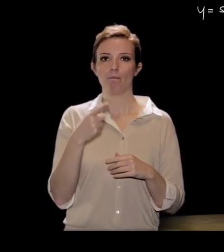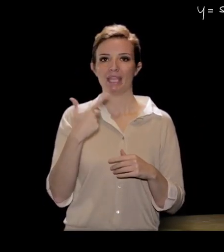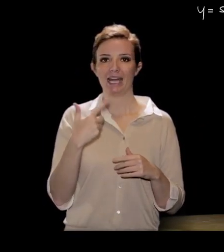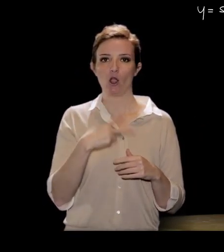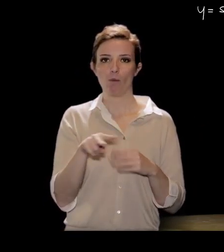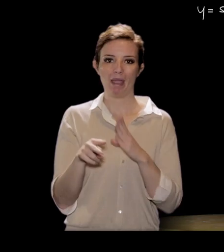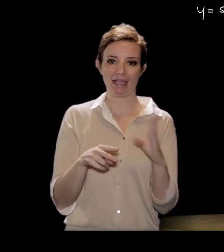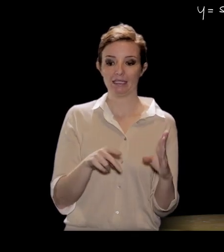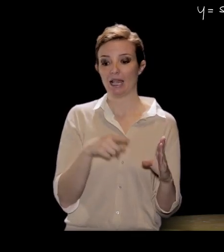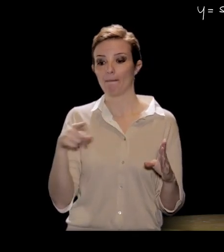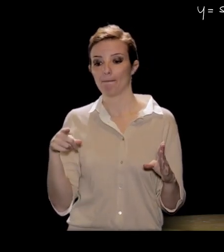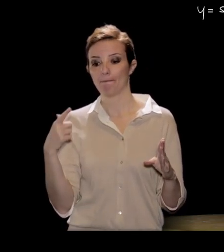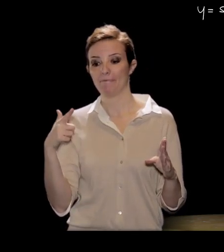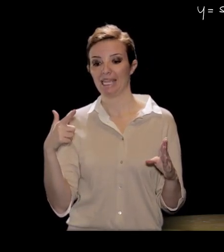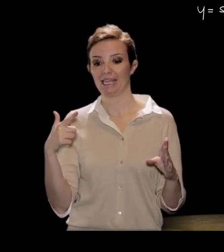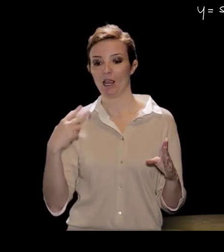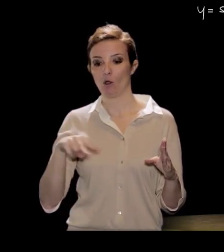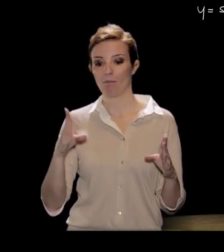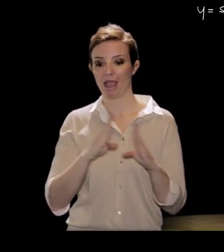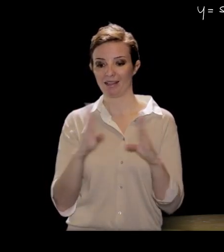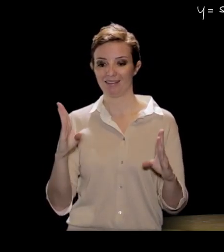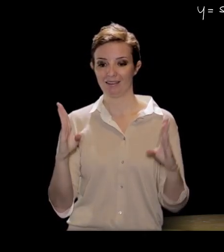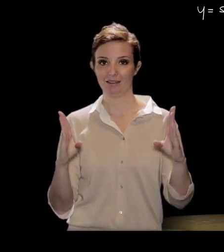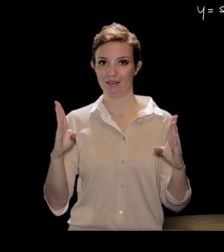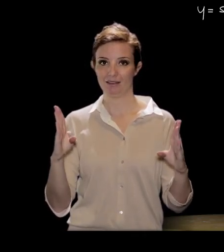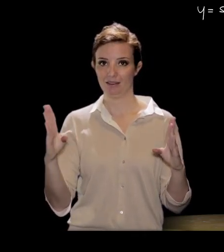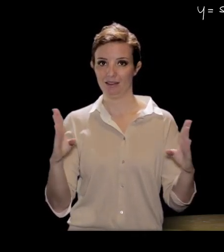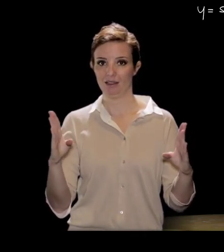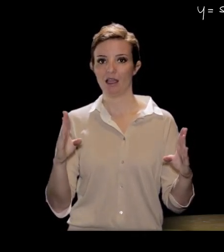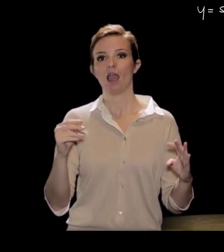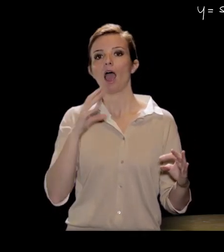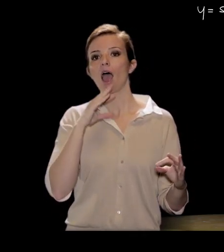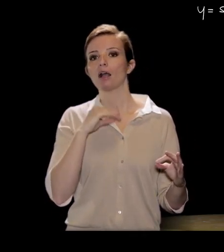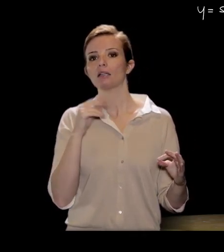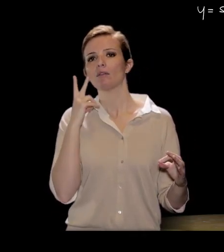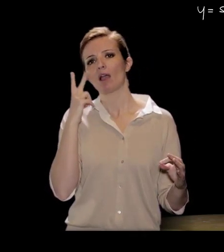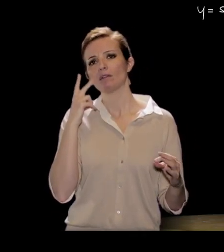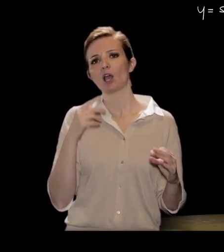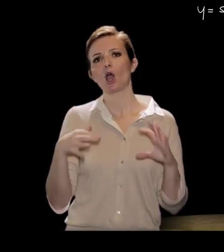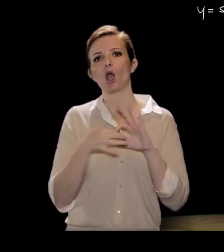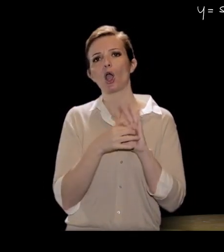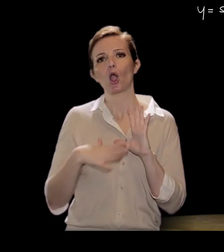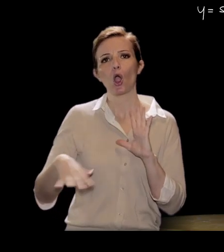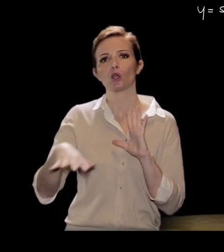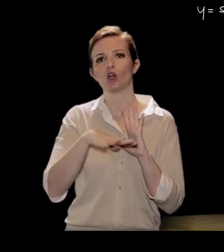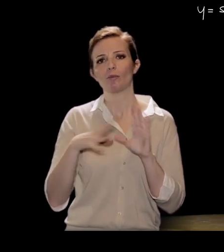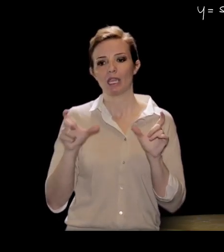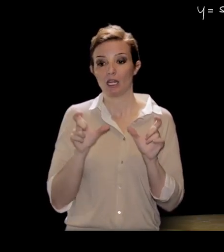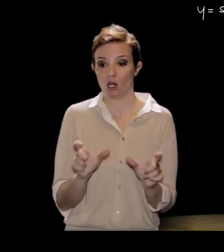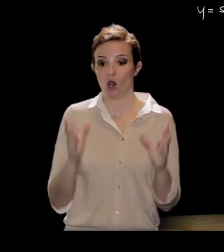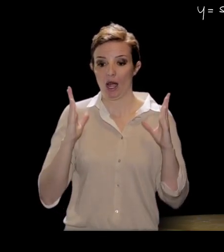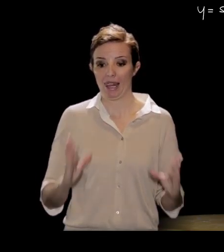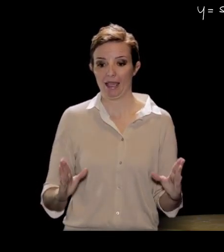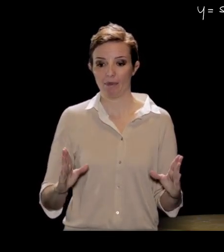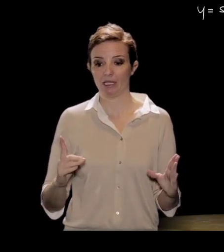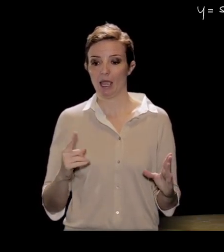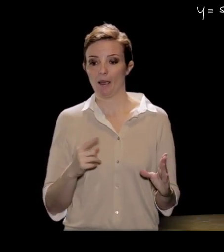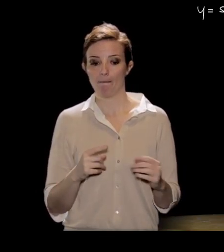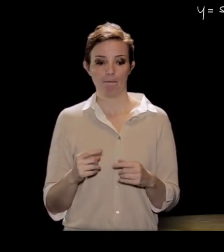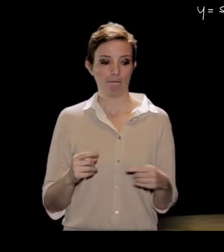e allora in questo intervallo, andando anche a modificare il codominio limitandolo all'intervallo che va da meno 1 a 1,